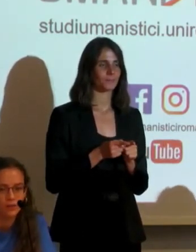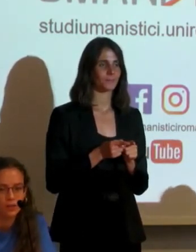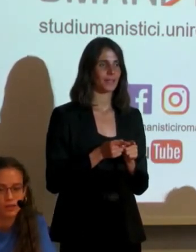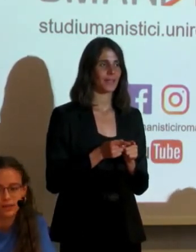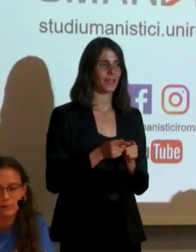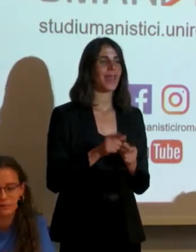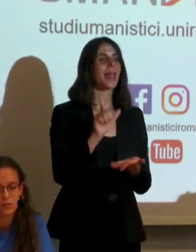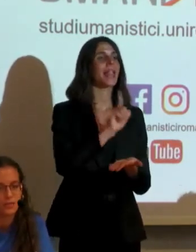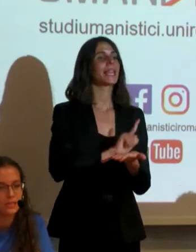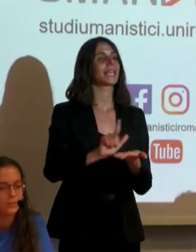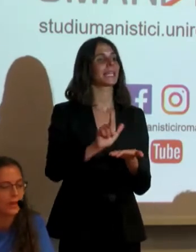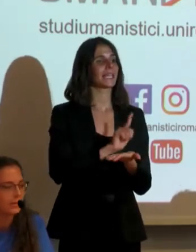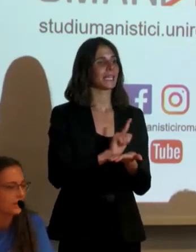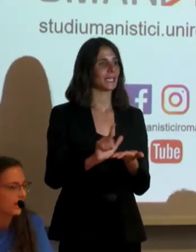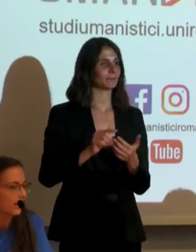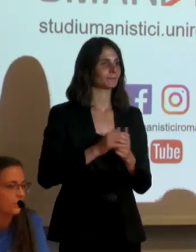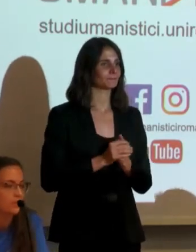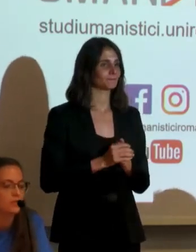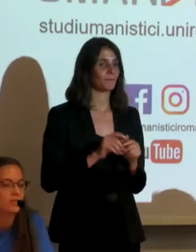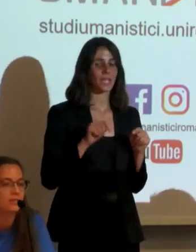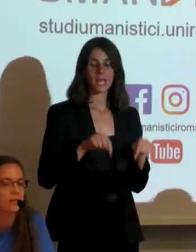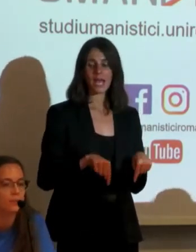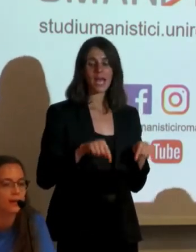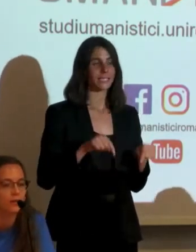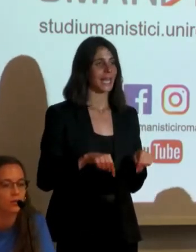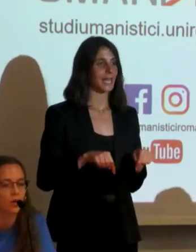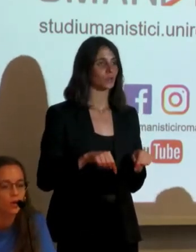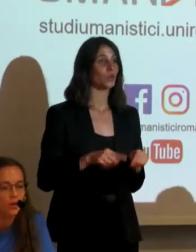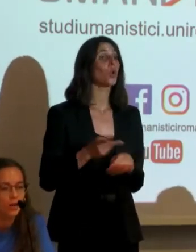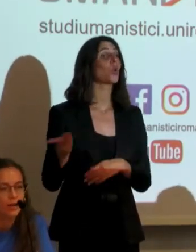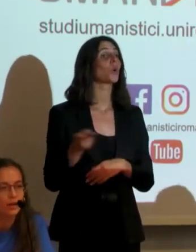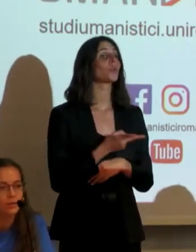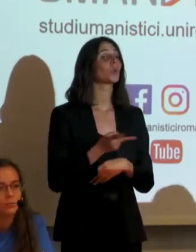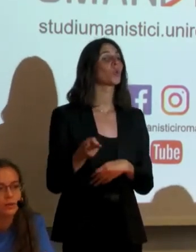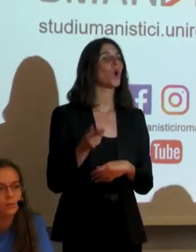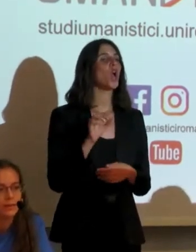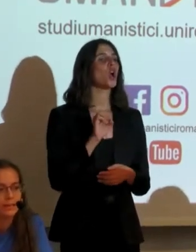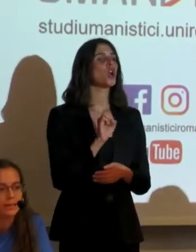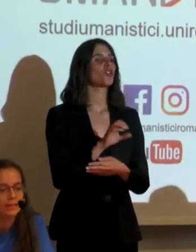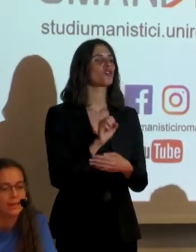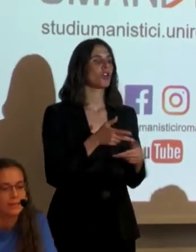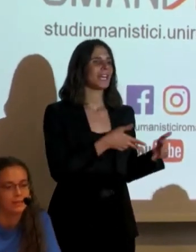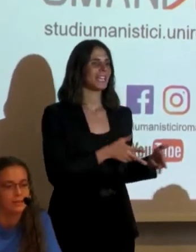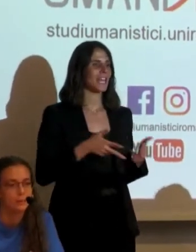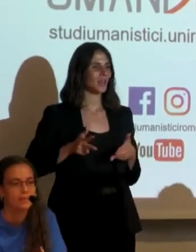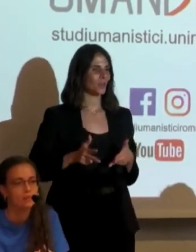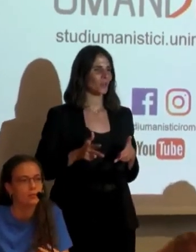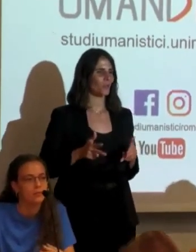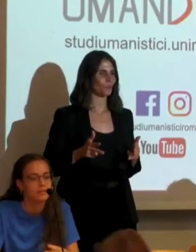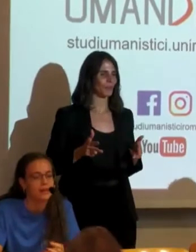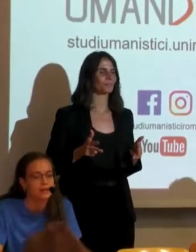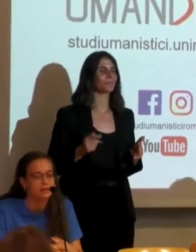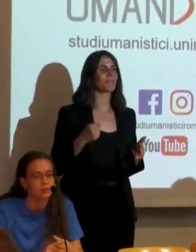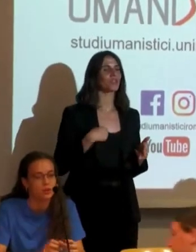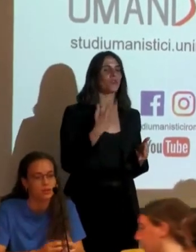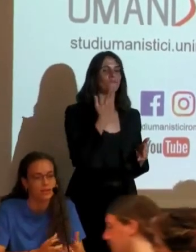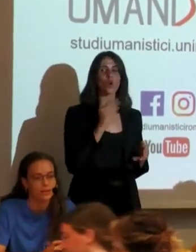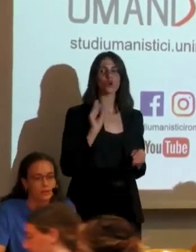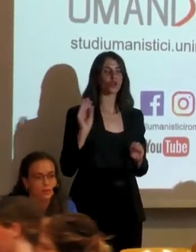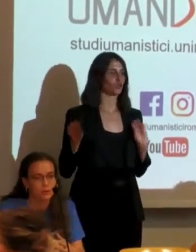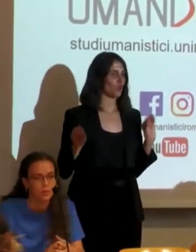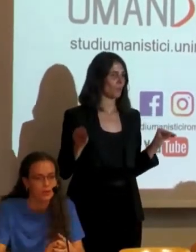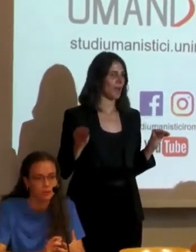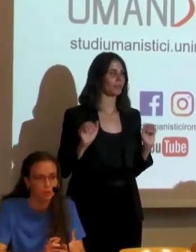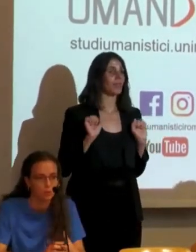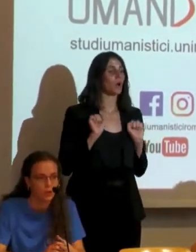vorrei rivolgere alla professoressa Ammirati e alla professoressa De Roberto una domanda che penso possa sciogliere